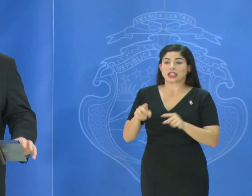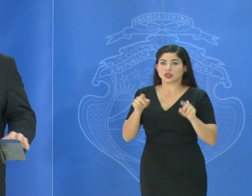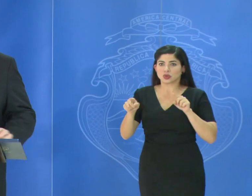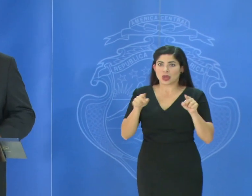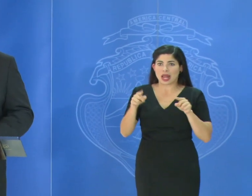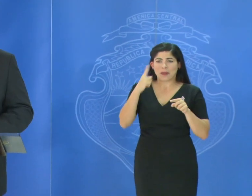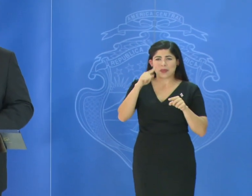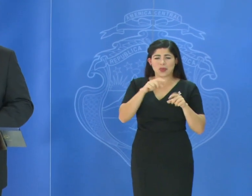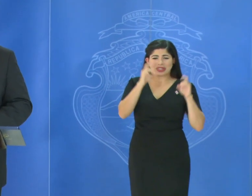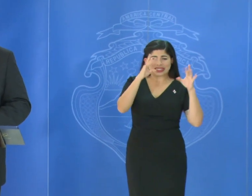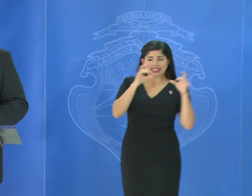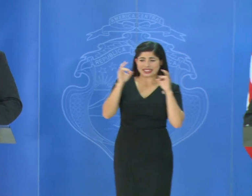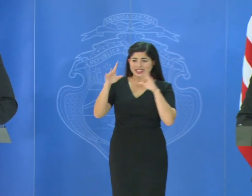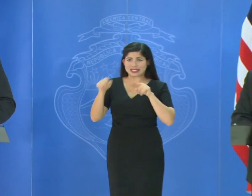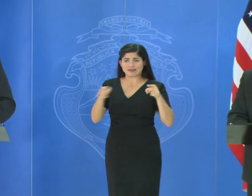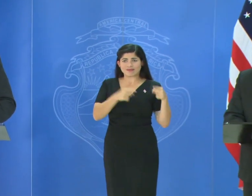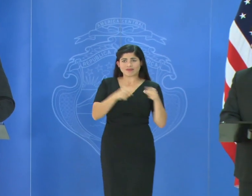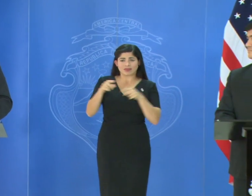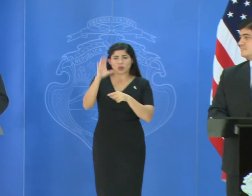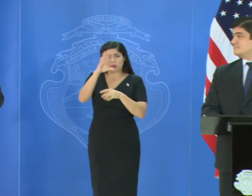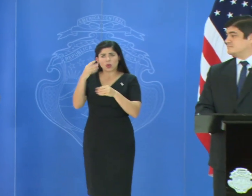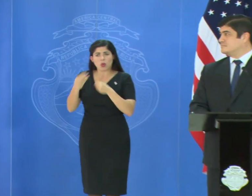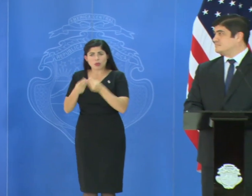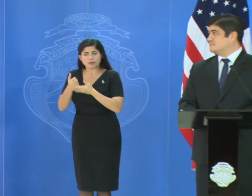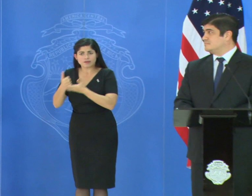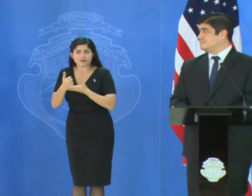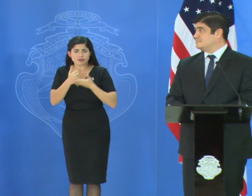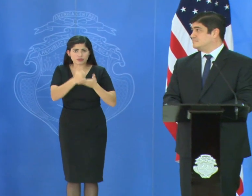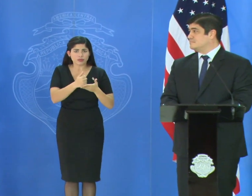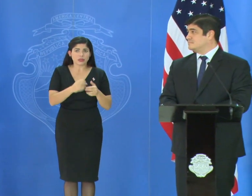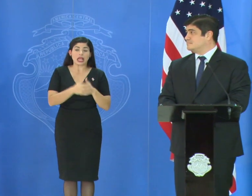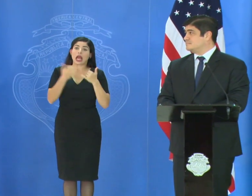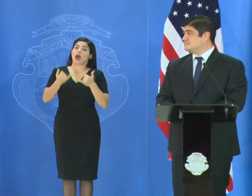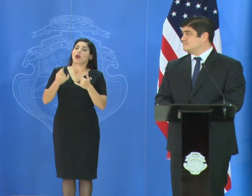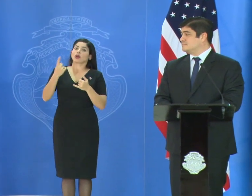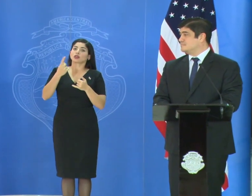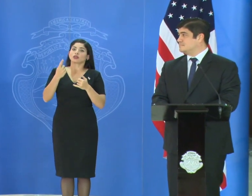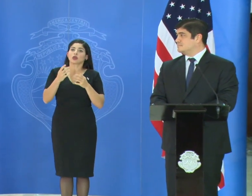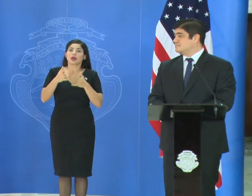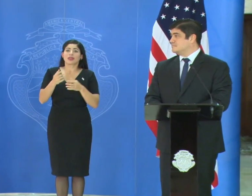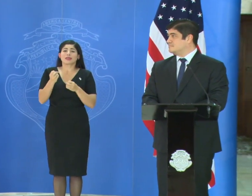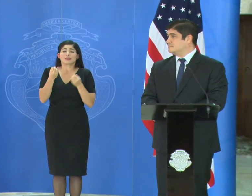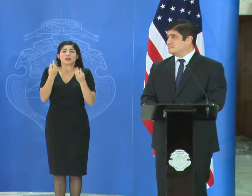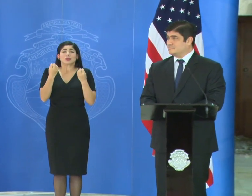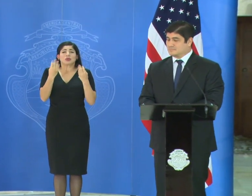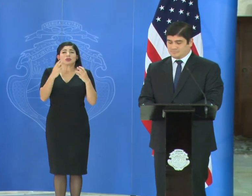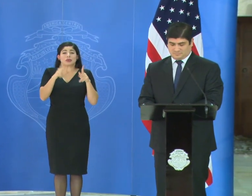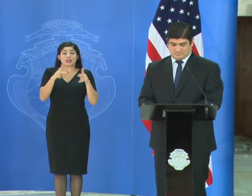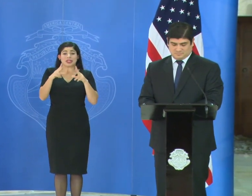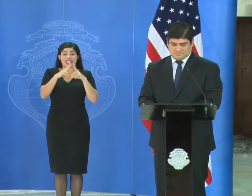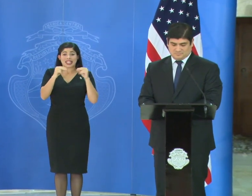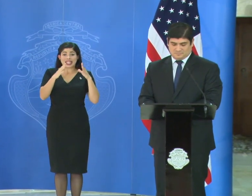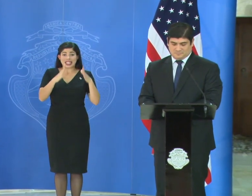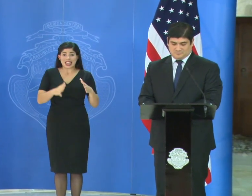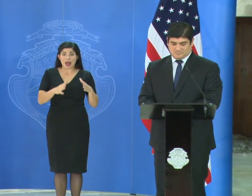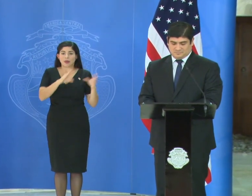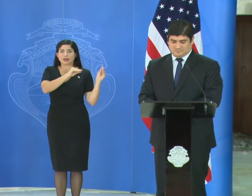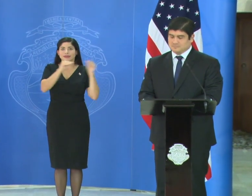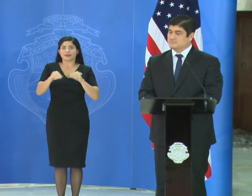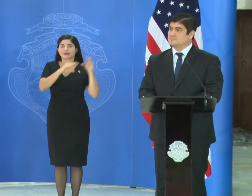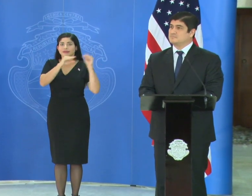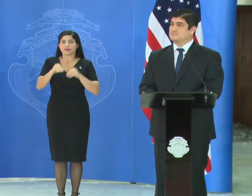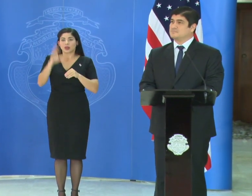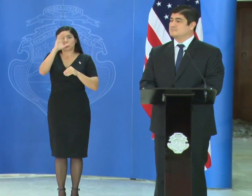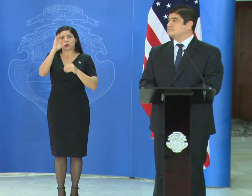de Costa Rica, Carlos Alvarado, con quien abordó la situación en Nicaragua bajo el régimen Ortega Murillo y la de Venezuela bajo el régimen